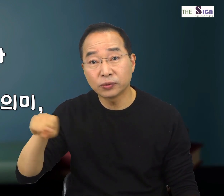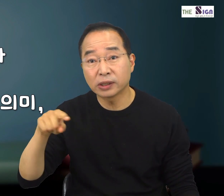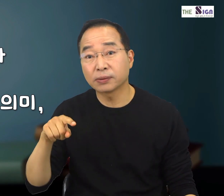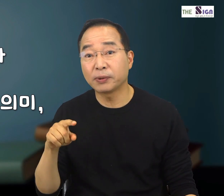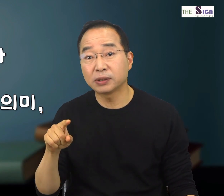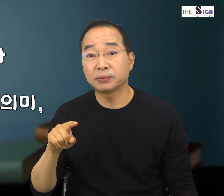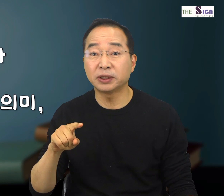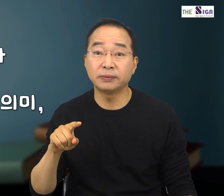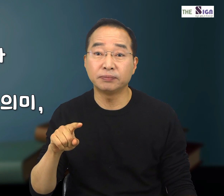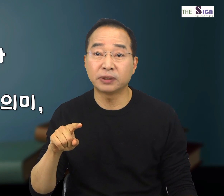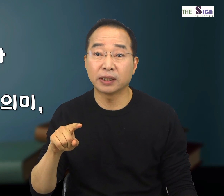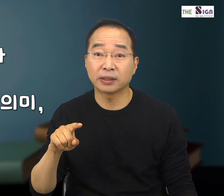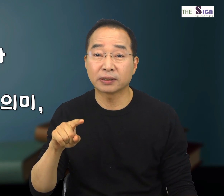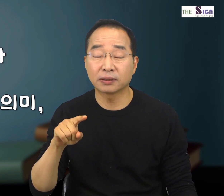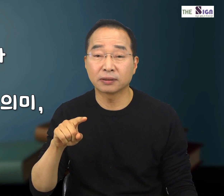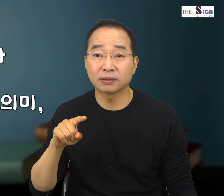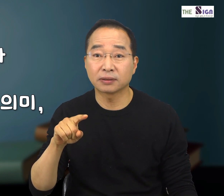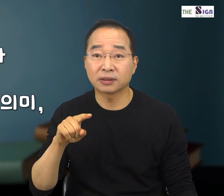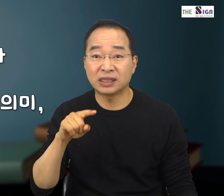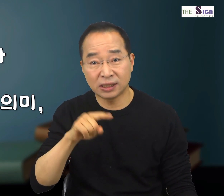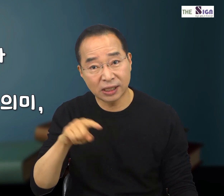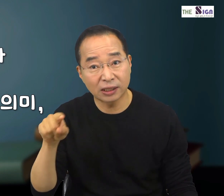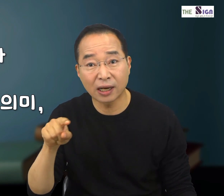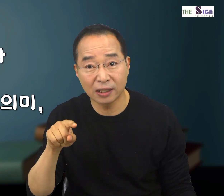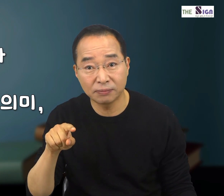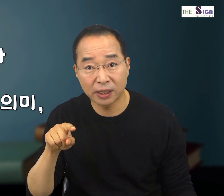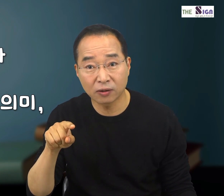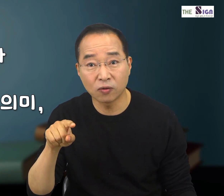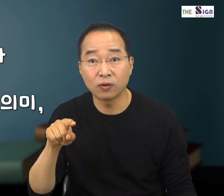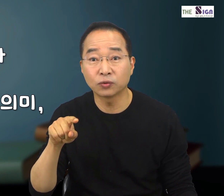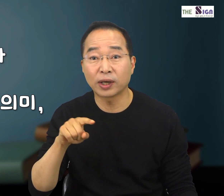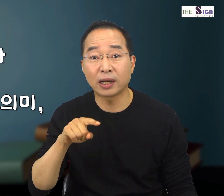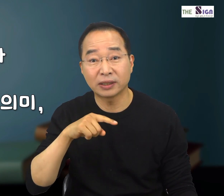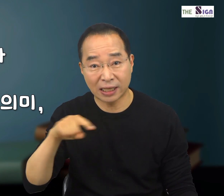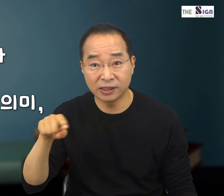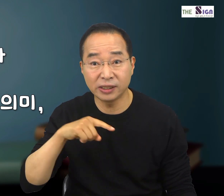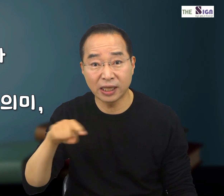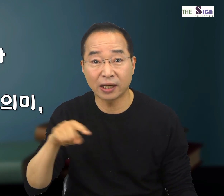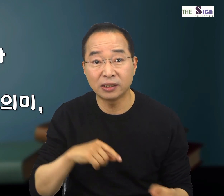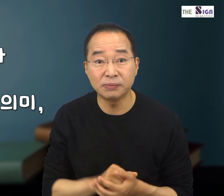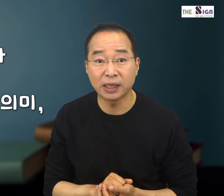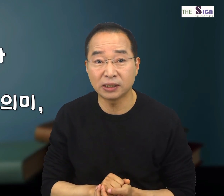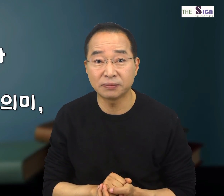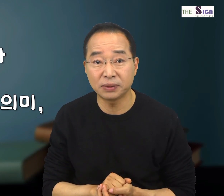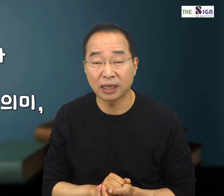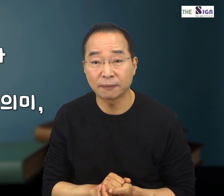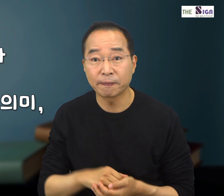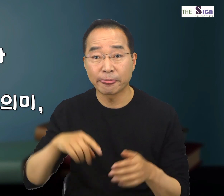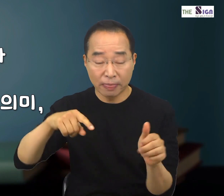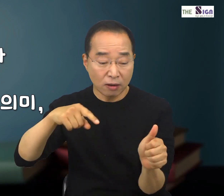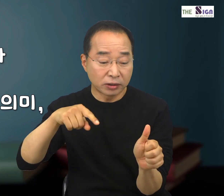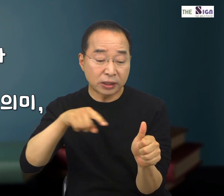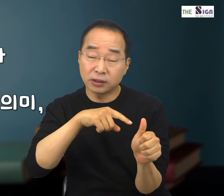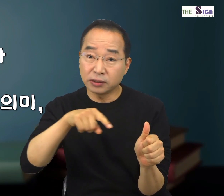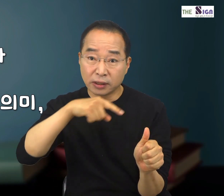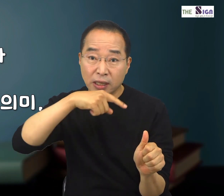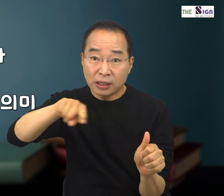첫 번째는 이제 지시하다라는 의미가 있고, 또 하나는 다스리다라는 의미가 있습니다. 어쨌든